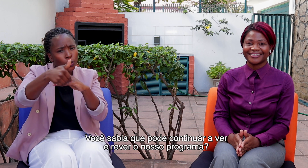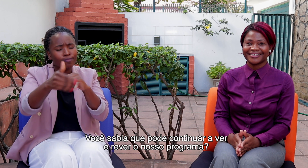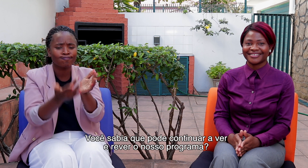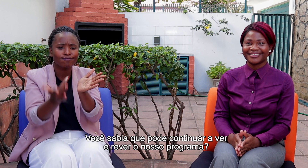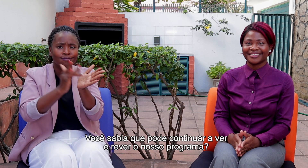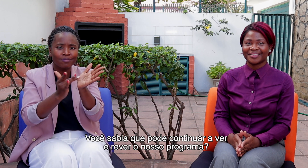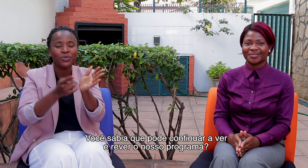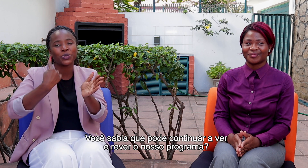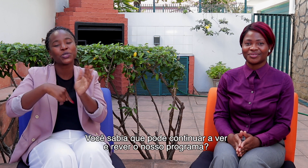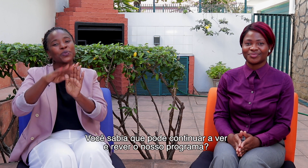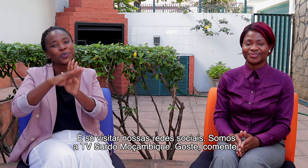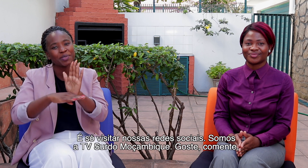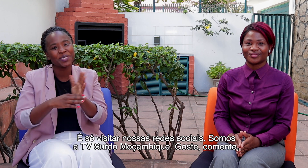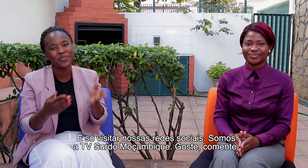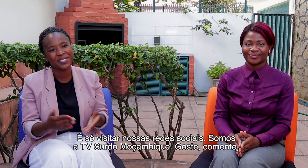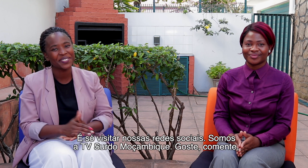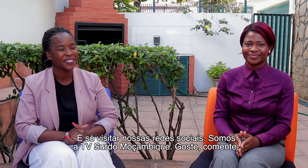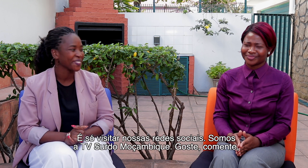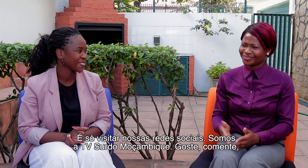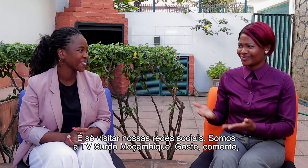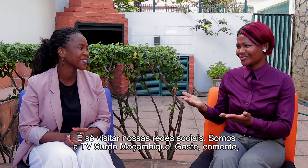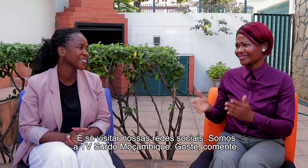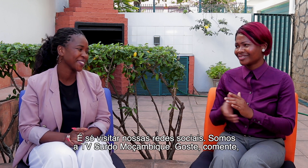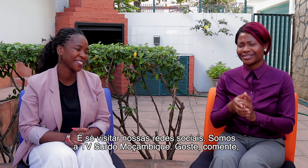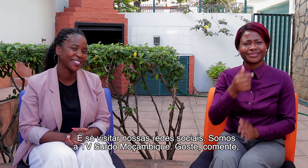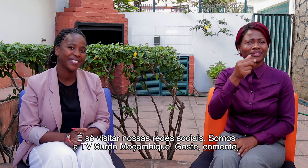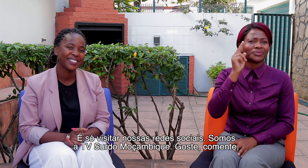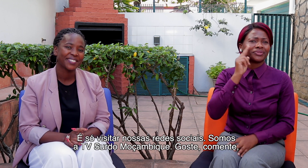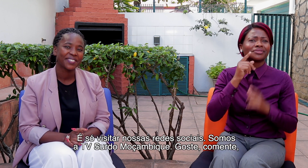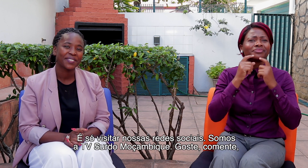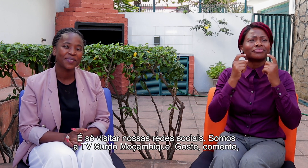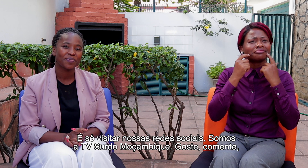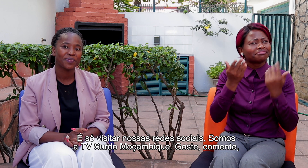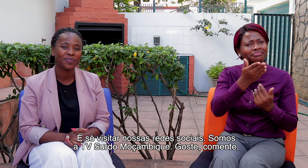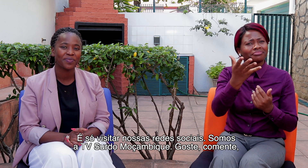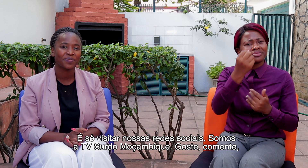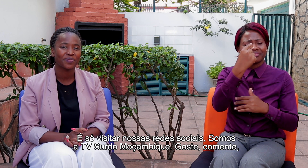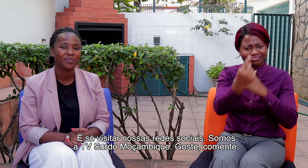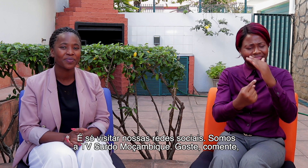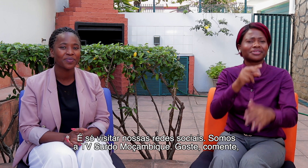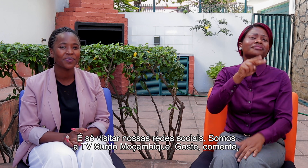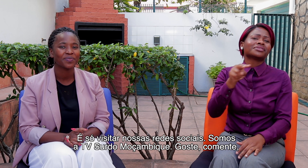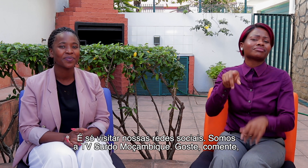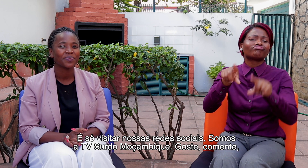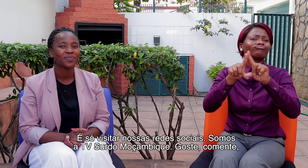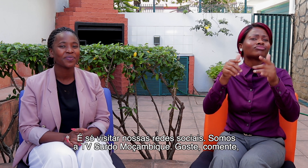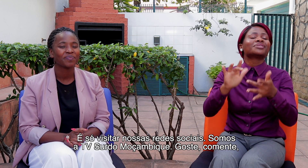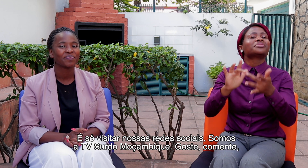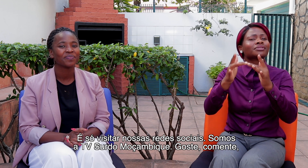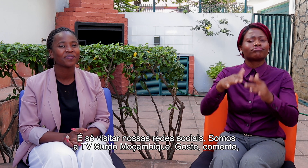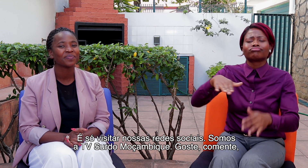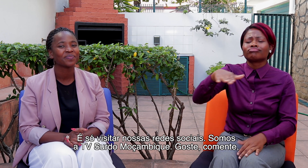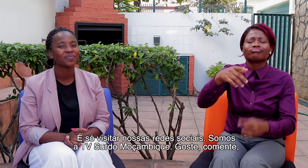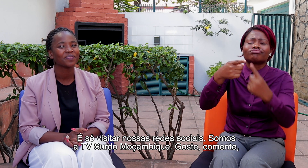o nosso programa? É só visitar as nossas redes sociais. Somos a TV Surdo Moçambique.